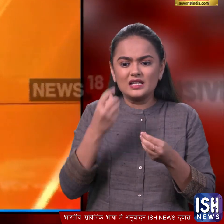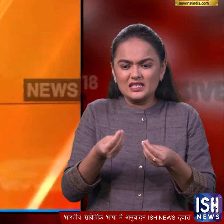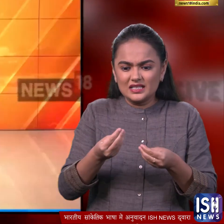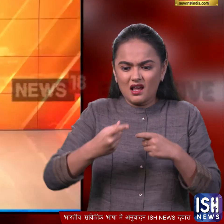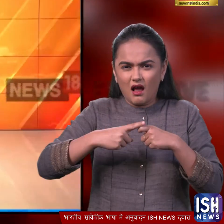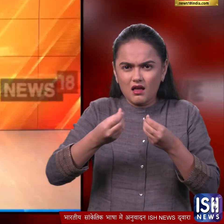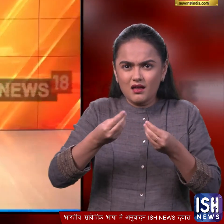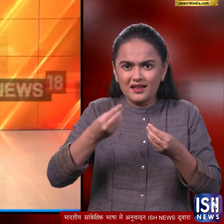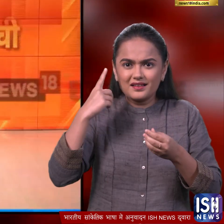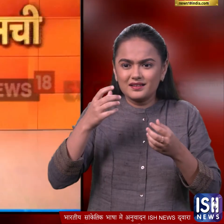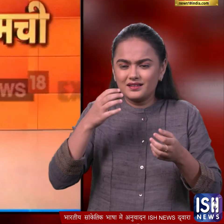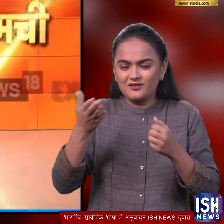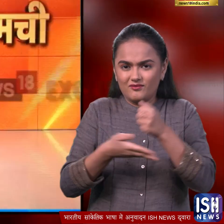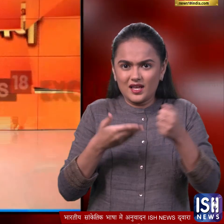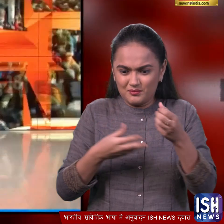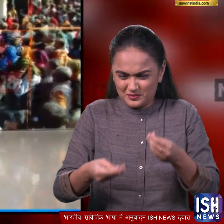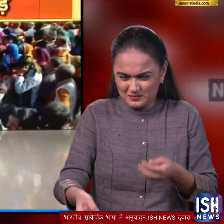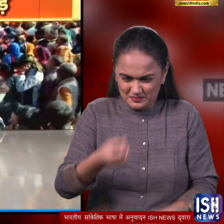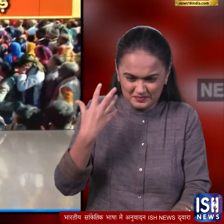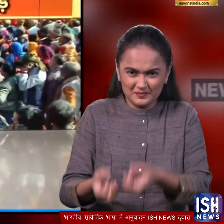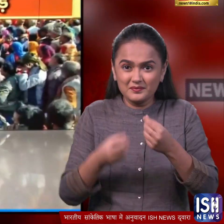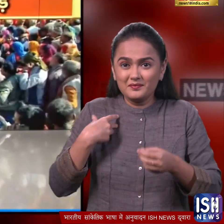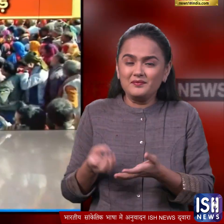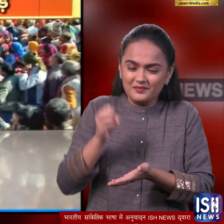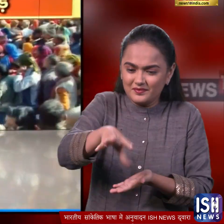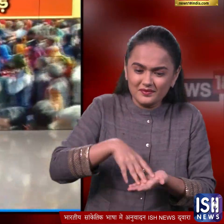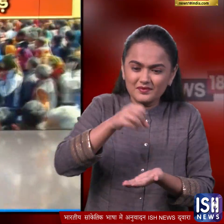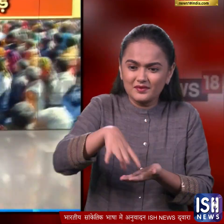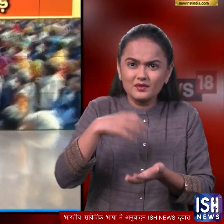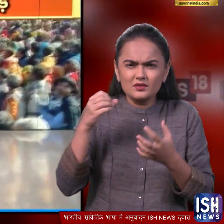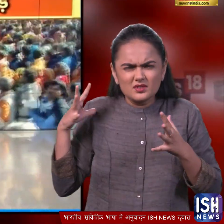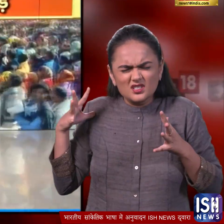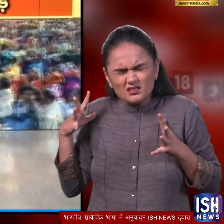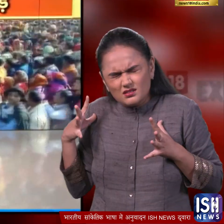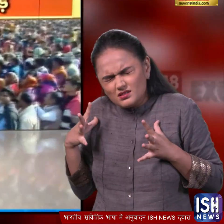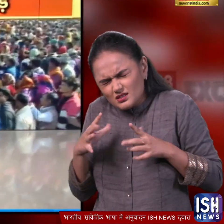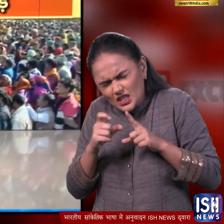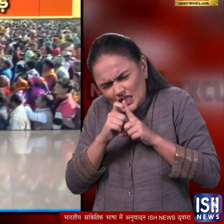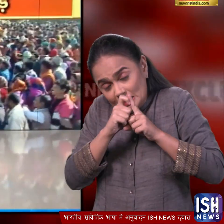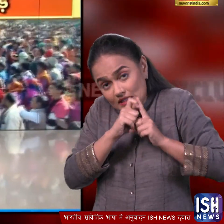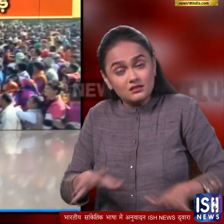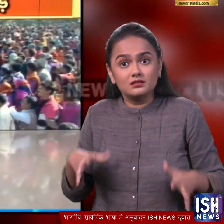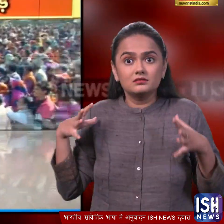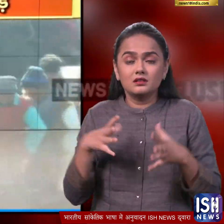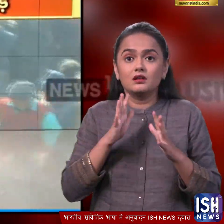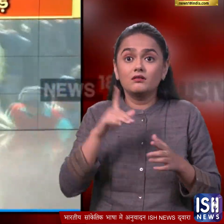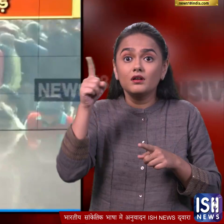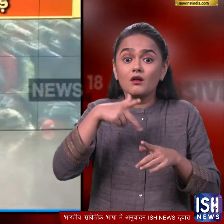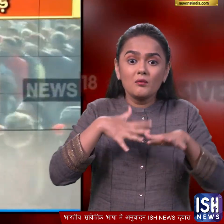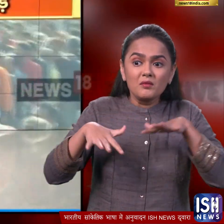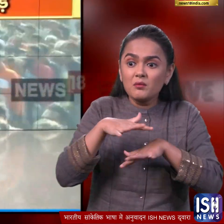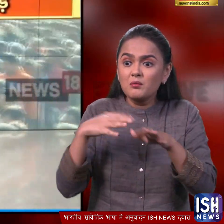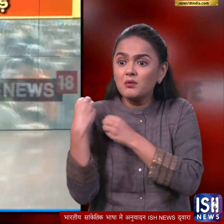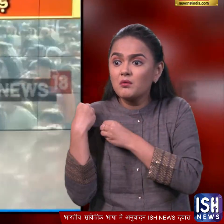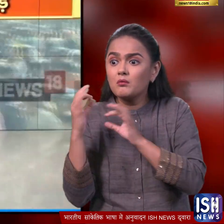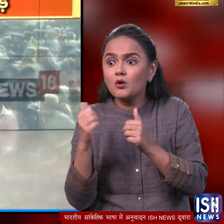खरीदने के लिए इतनी भीड़ जमा हो गई कि भगदड़ मच गई, जिसमें 8 महिलाएं घायल हो गई। बताया गया कि भीड़ को संभालने की व्यवस्था में कमी